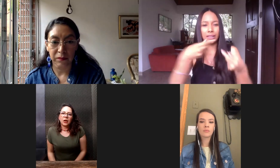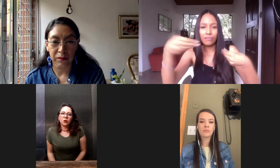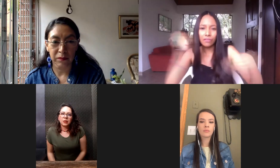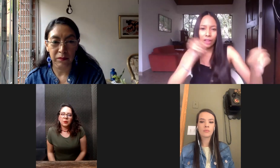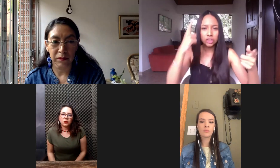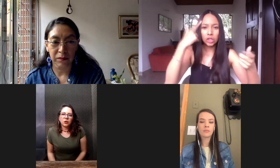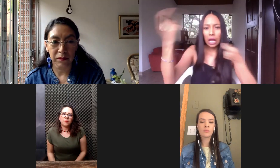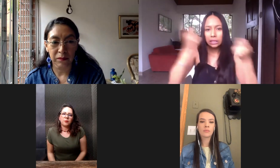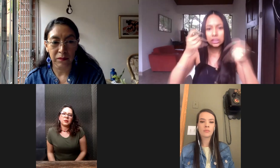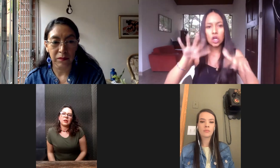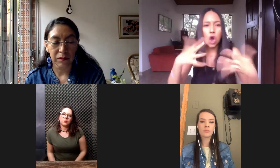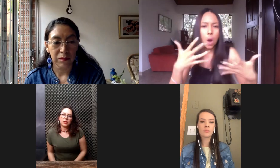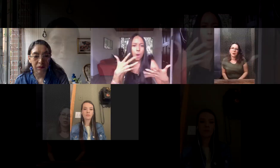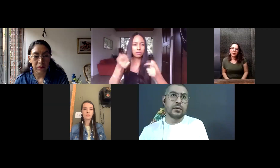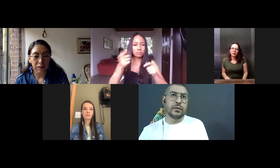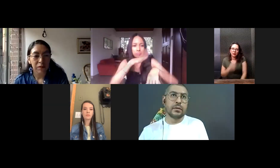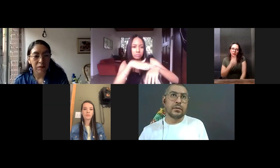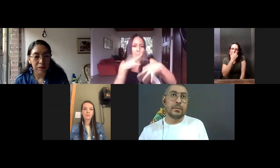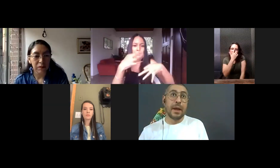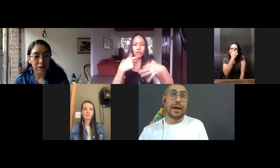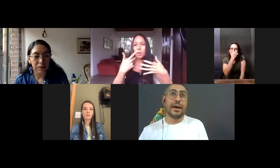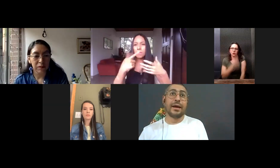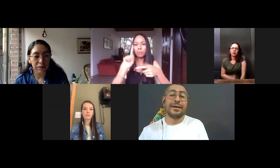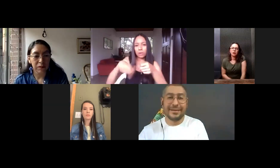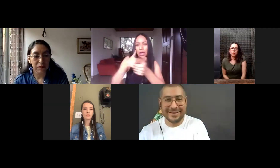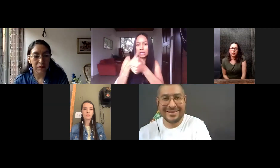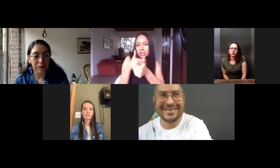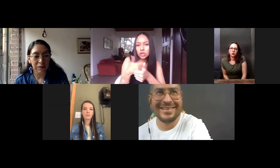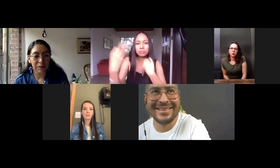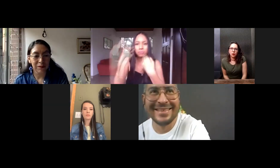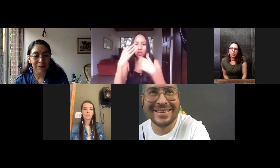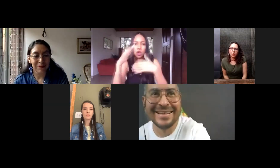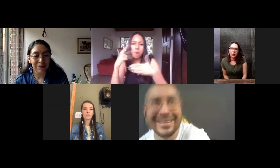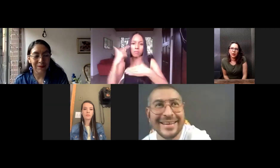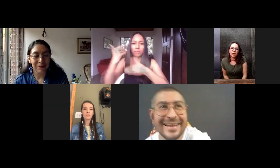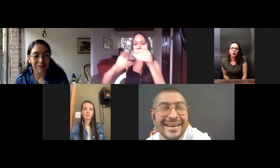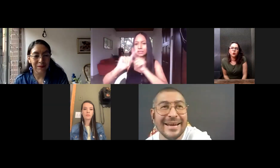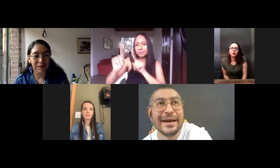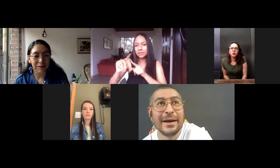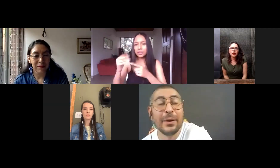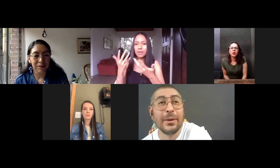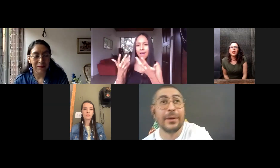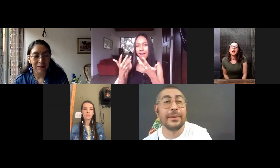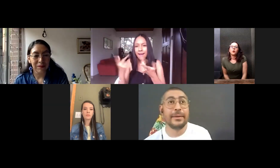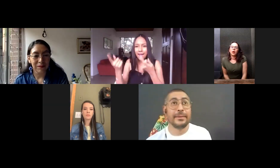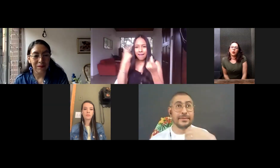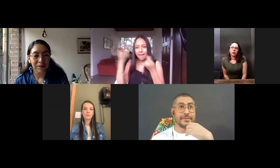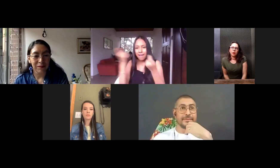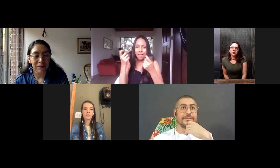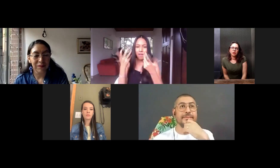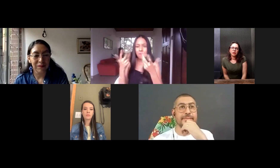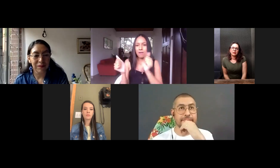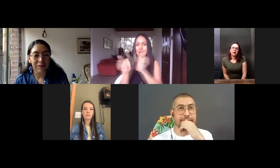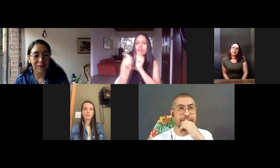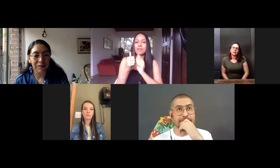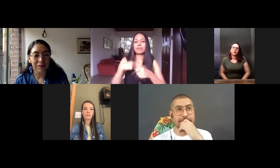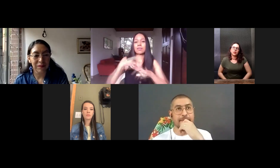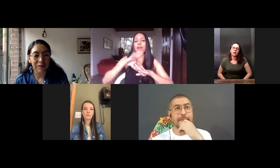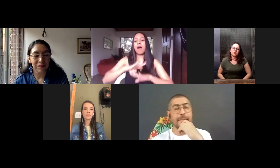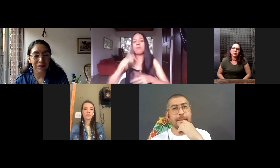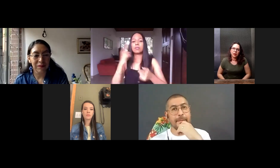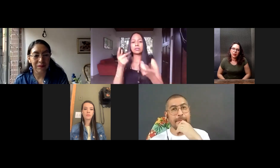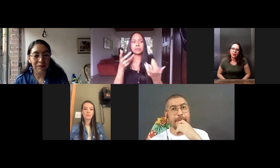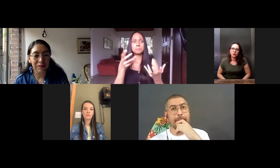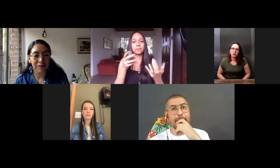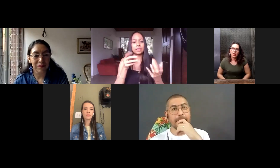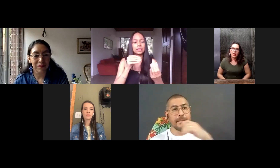comunicar con esta persona, pues ya después van aprendiendo que con el servicio de interpretación se puede lograr el ajuste. Luego, digamos que si se dan